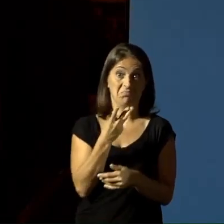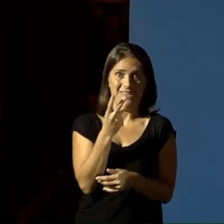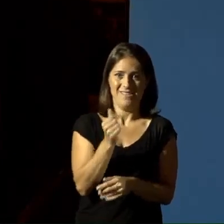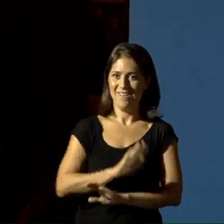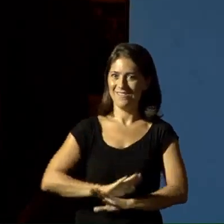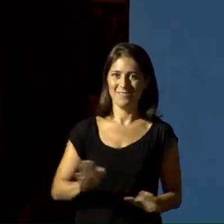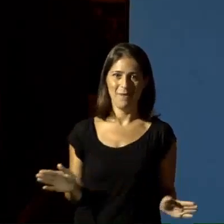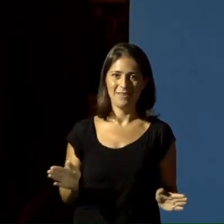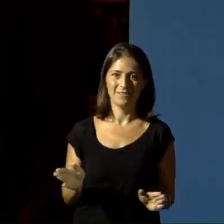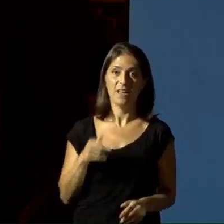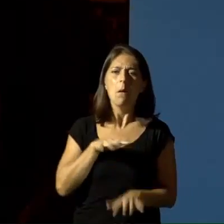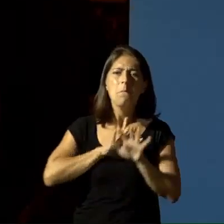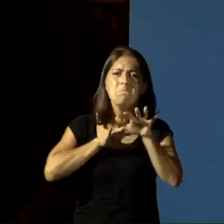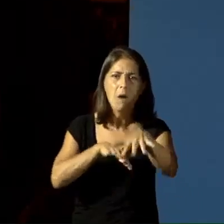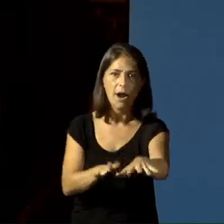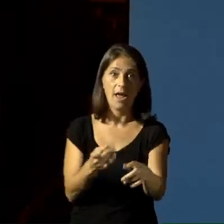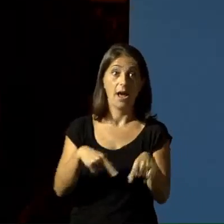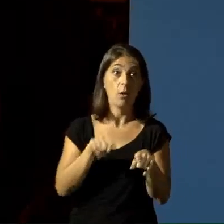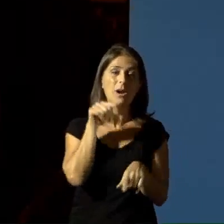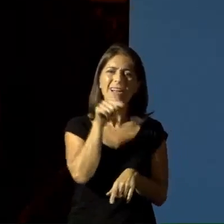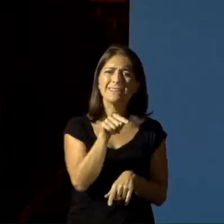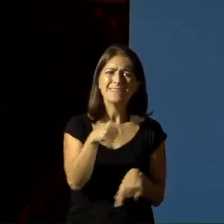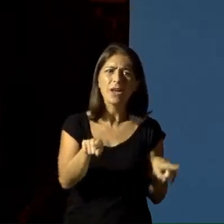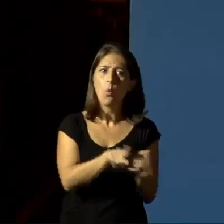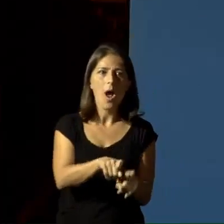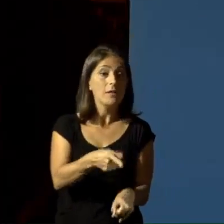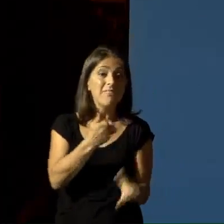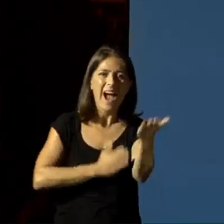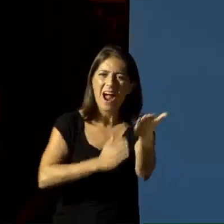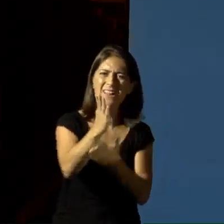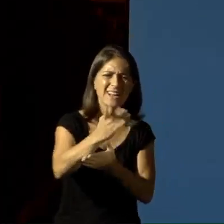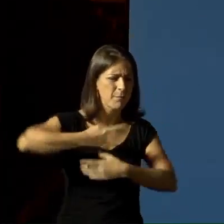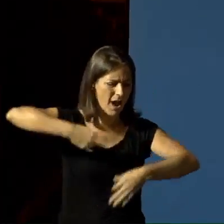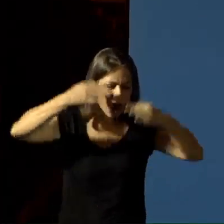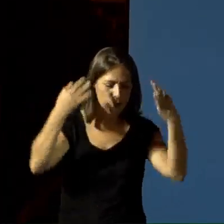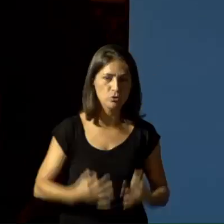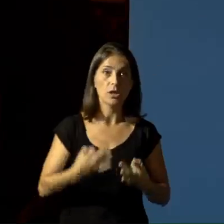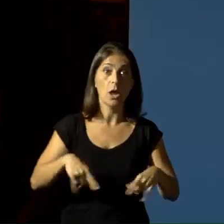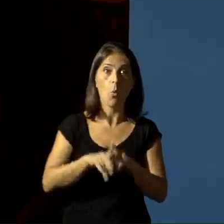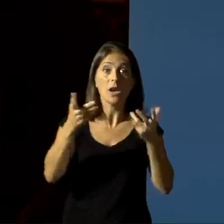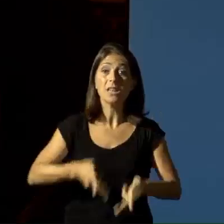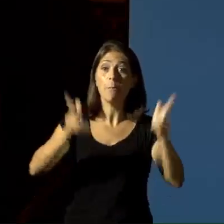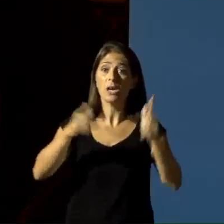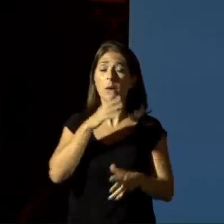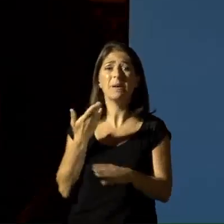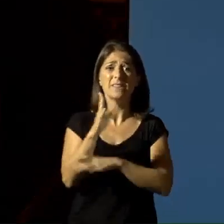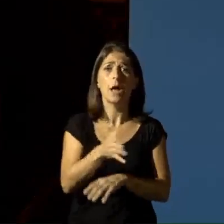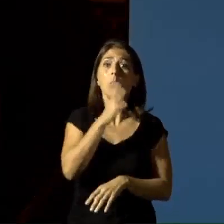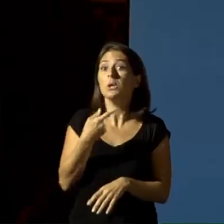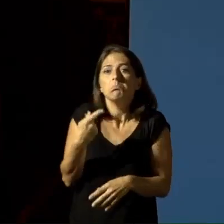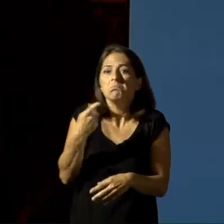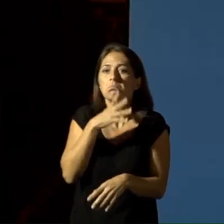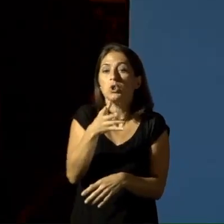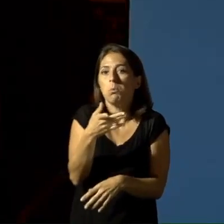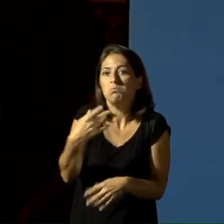nada máis, En Marea, que é a auténtica alternativa democrática que hoxe se presenta por unha razón moi simple.